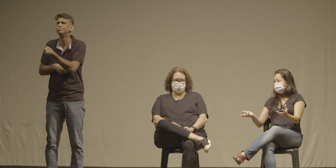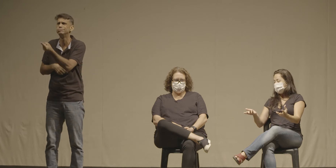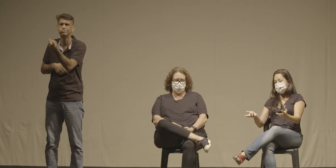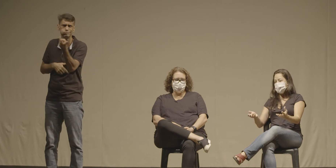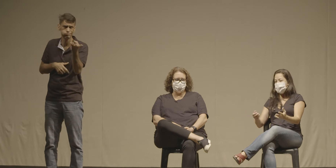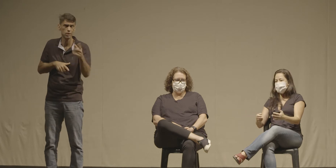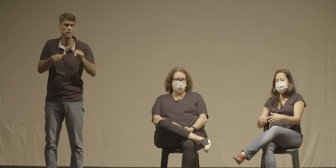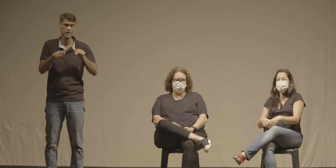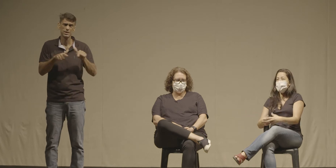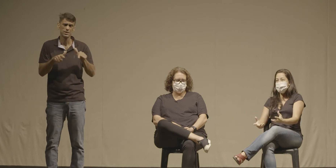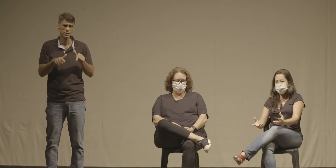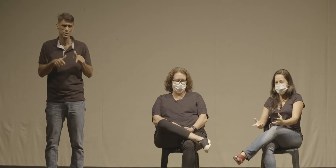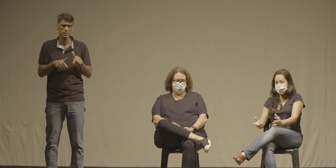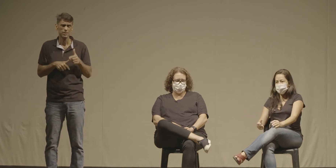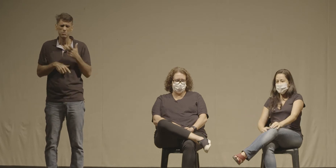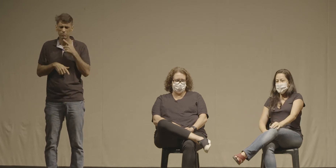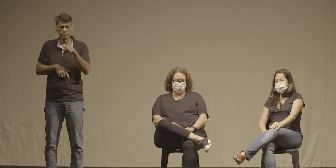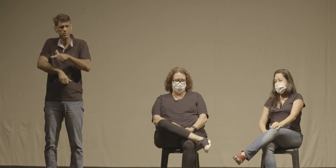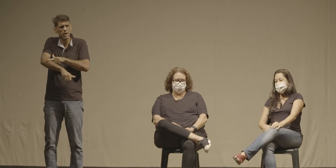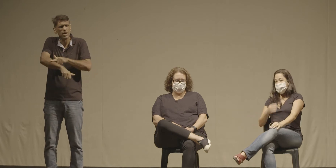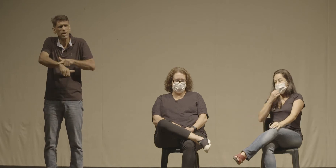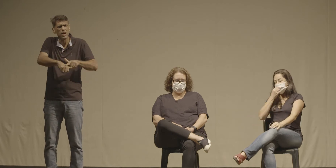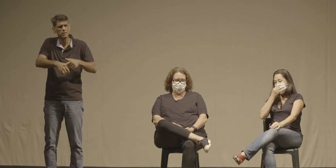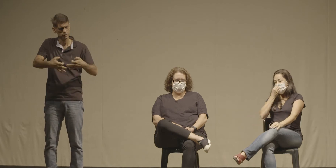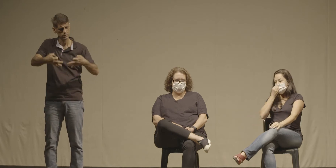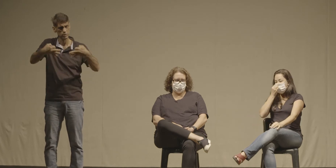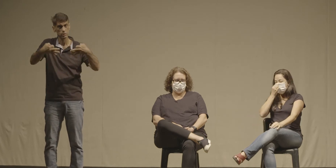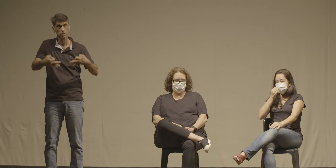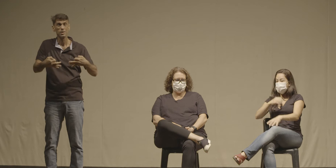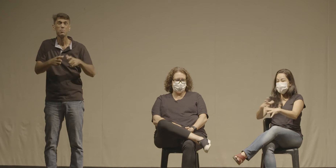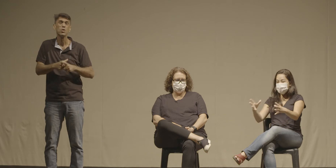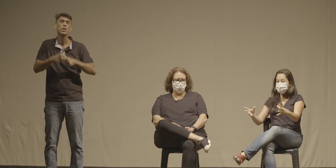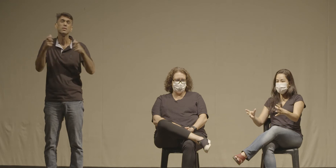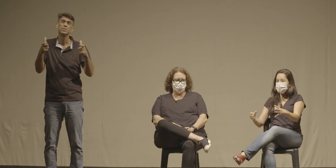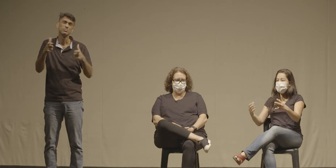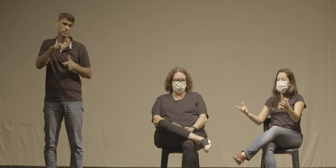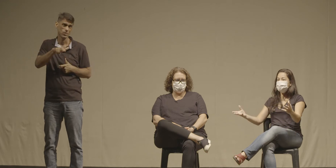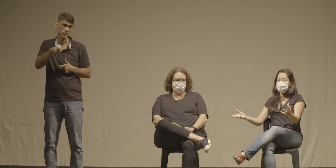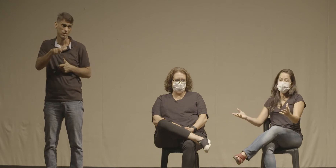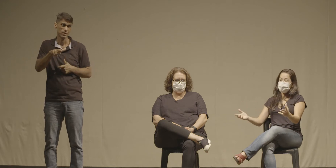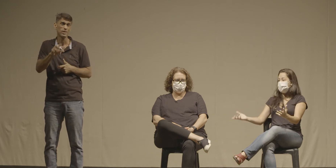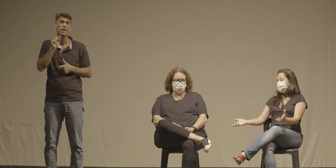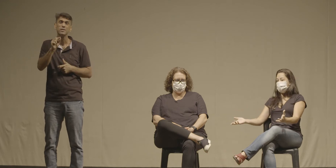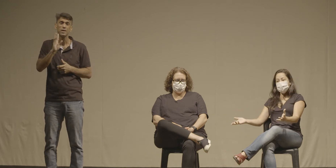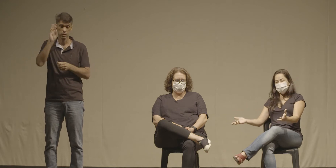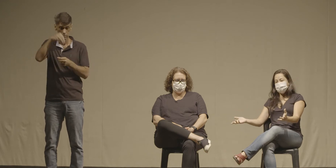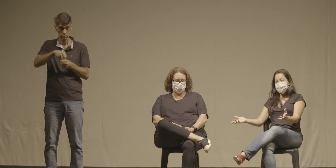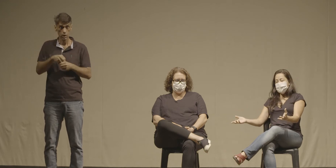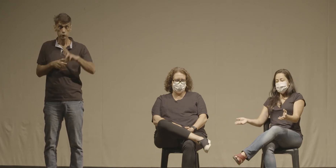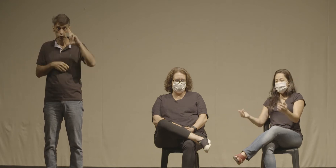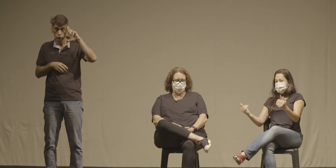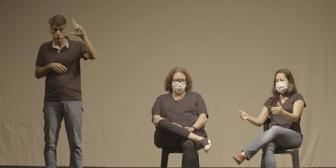que eu trabalhei, gentlemans, mas a maioria das vezes não é assim que funciona. E quem define um set é quem está no